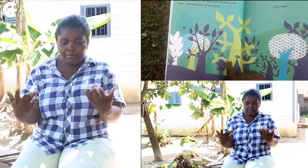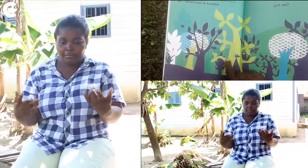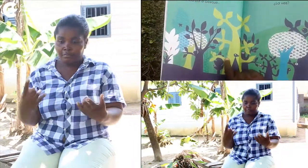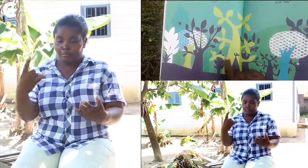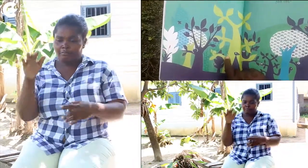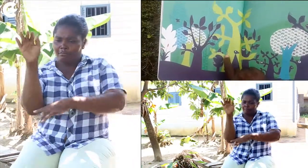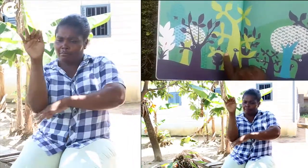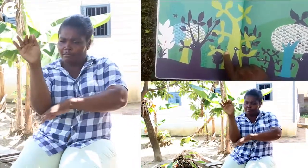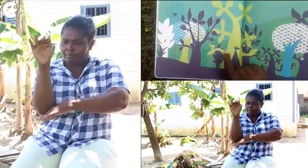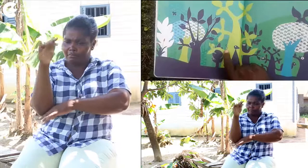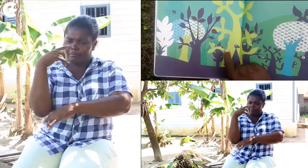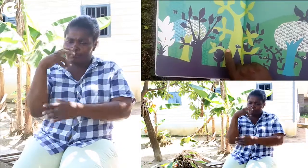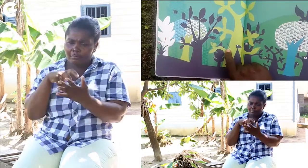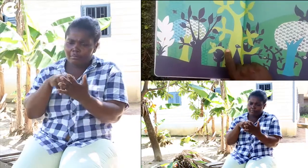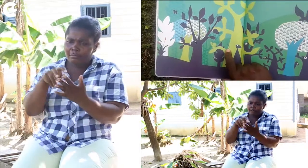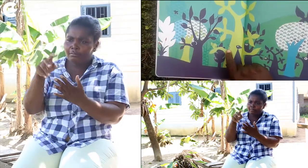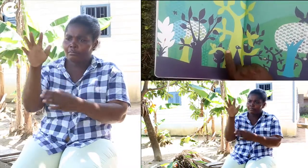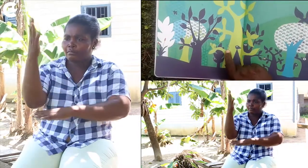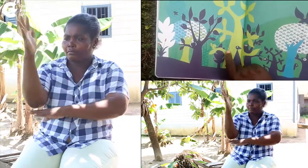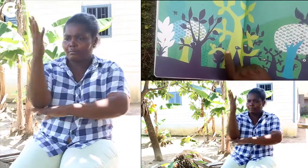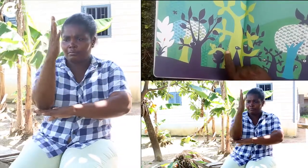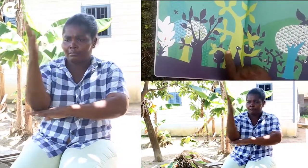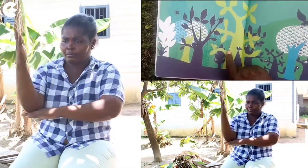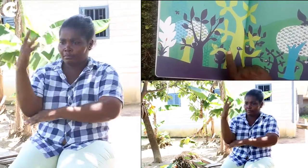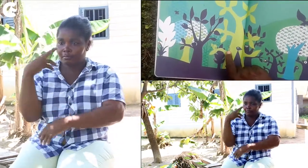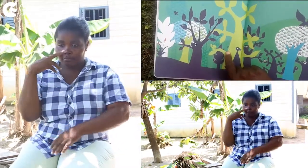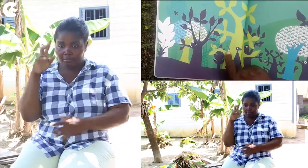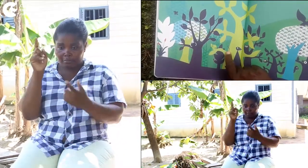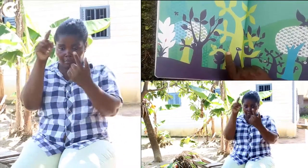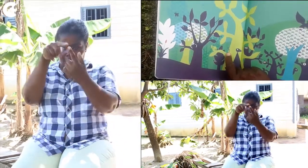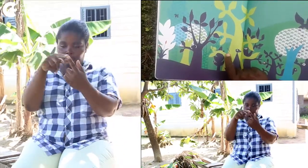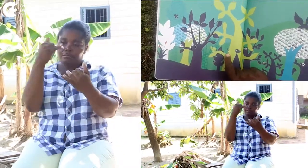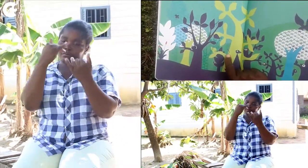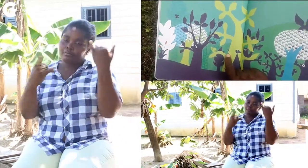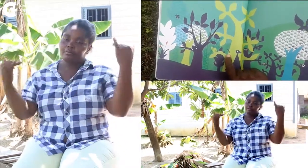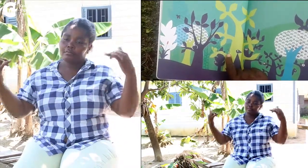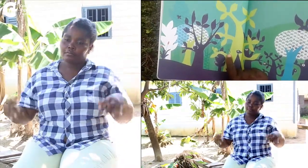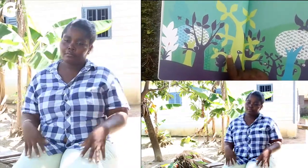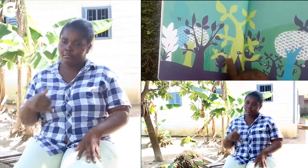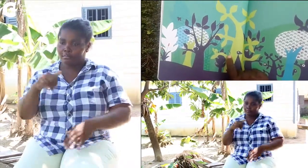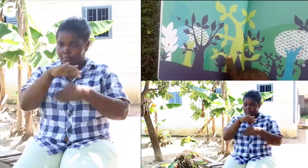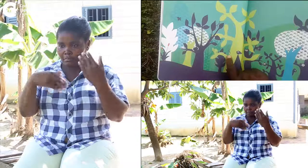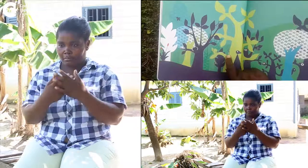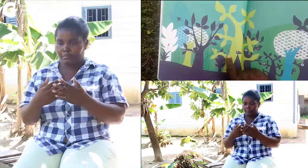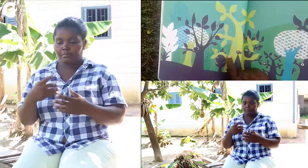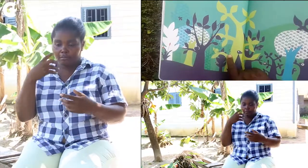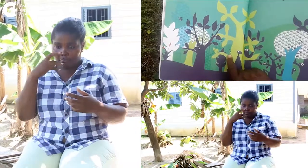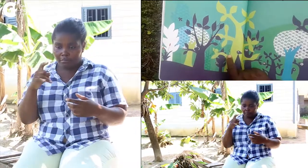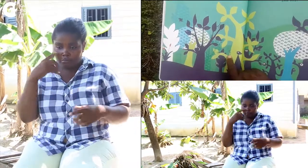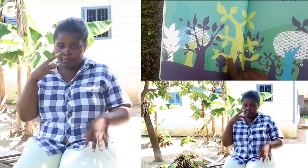Una serpiente que camina en el bosque. Lo hemos encontrado por fin. Bien, entre todos lo hemos encontrado, ¿verdad, chicas